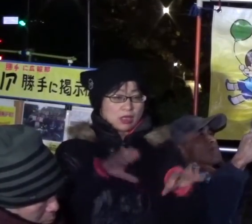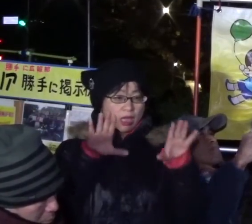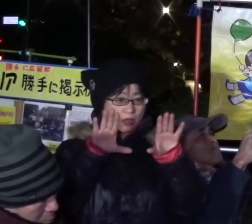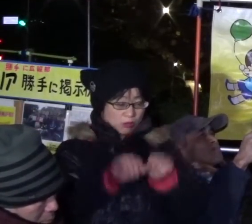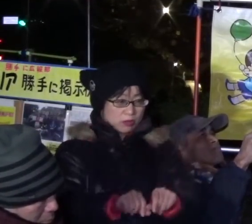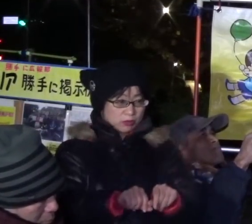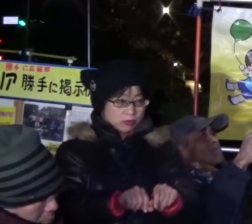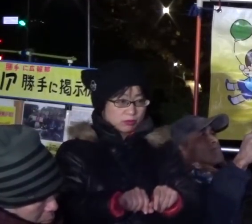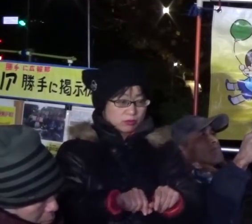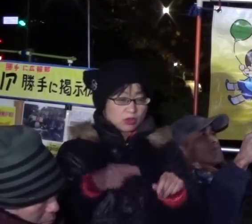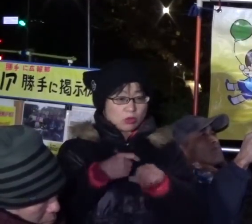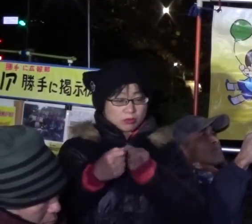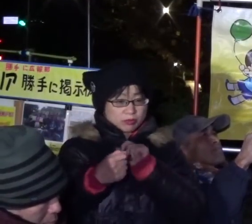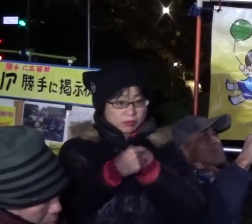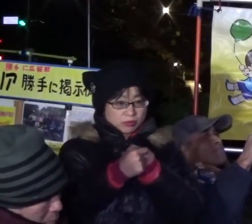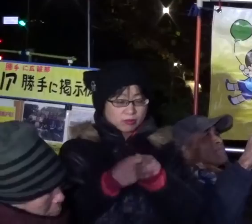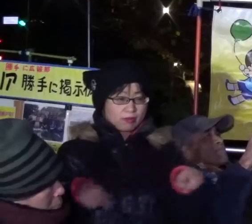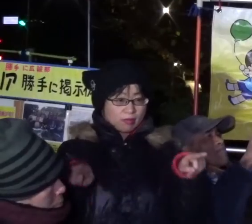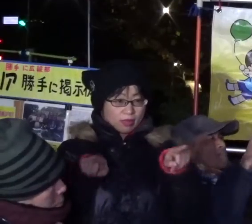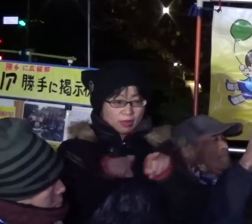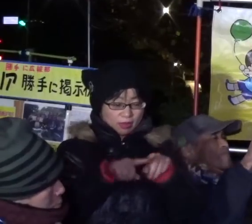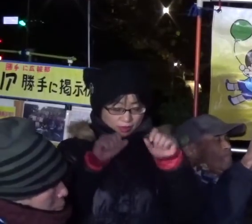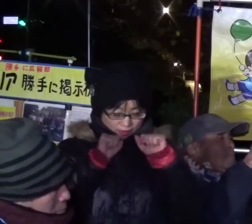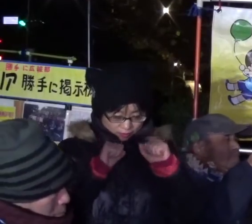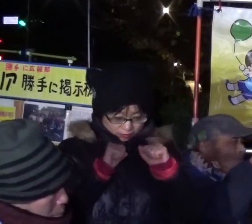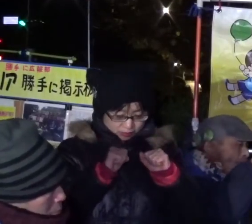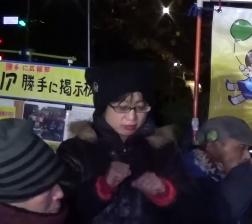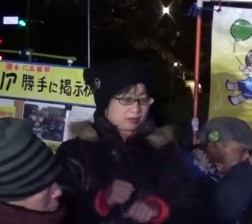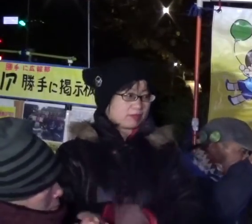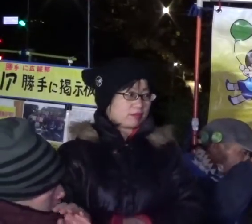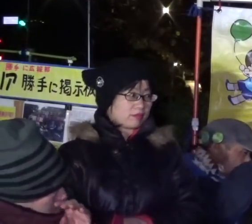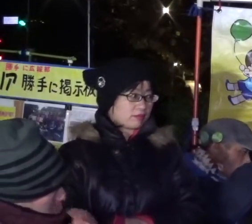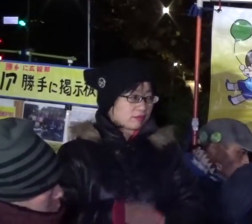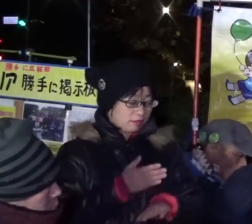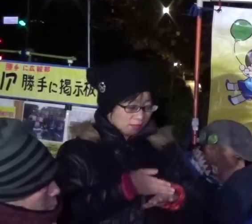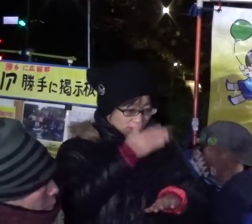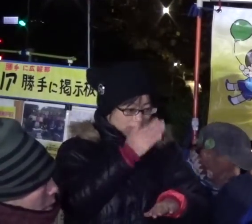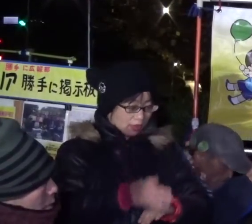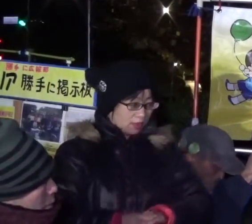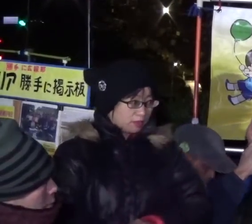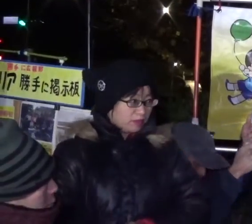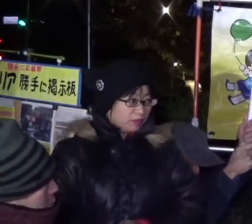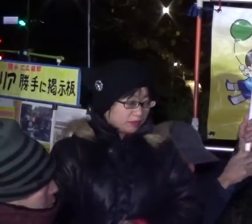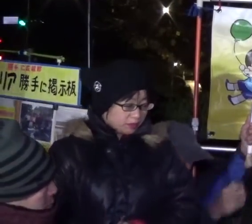望が近づいてる。一緒に頑張りましょう。どうもありがとうございました。